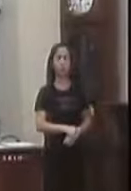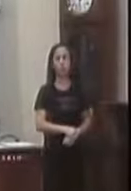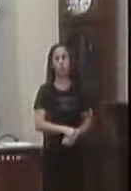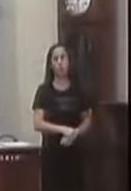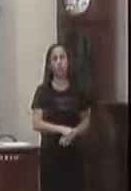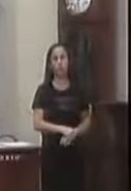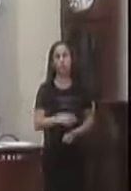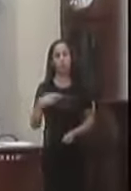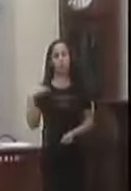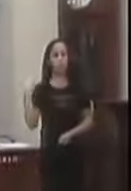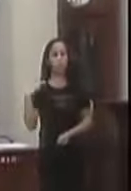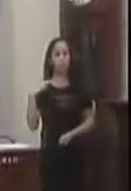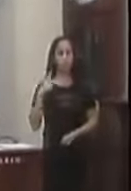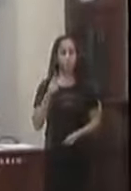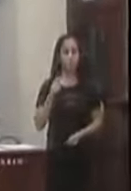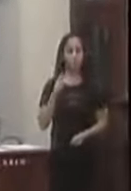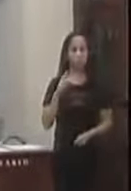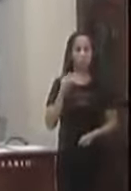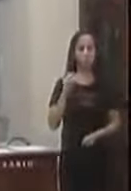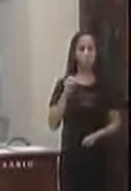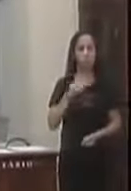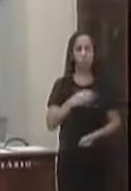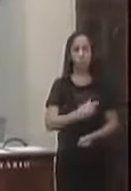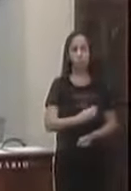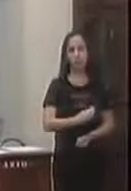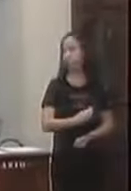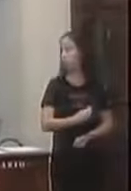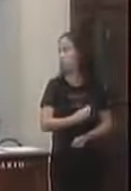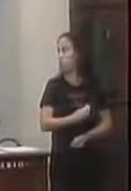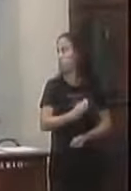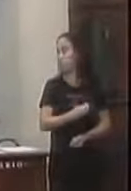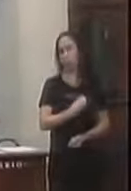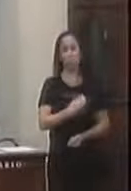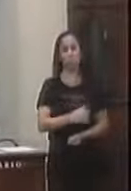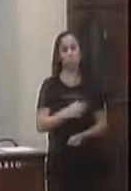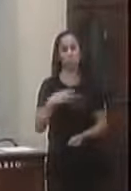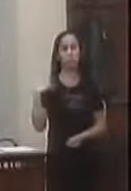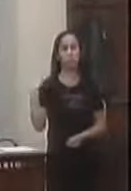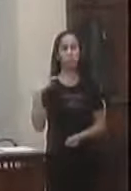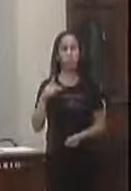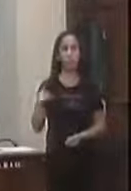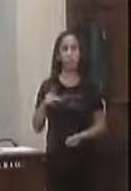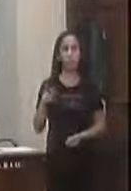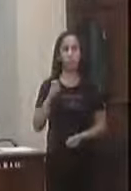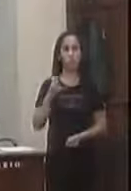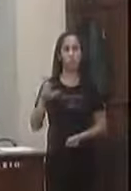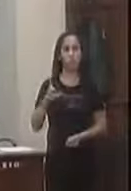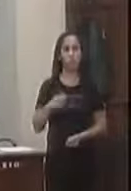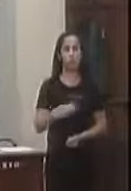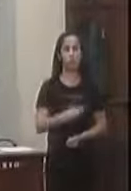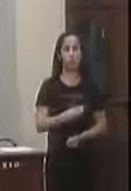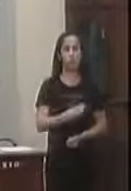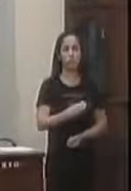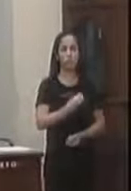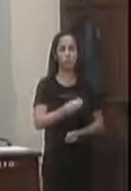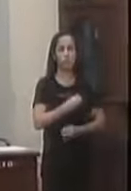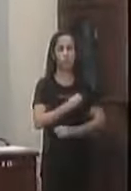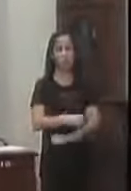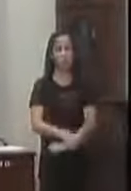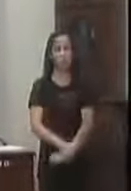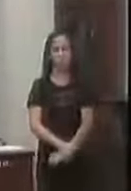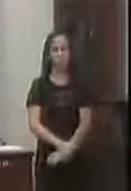Vereador Pedro Paulo Magalhães Graça Vereador Professor Rafael de Oliveira Tavares